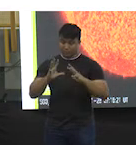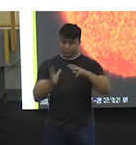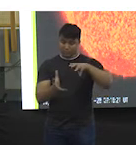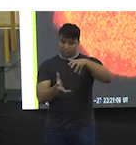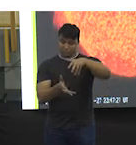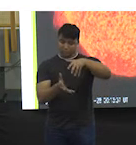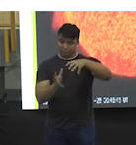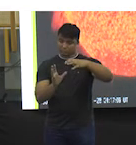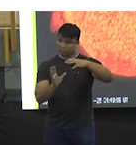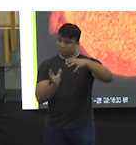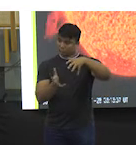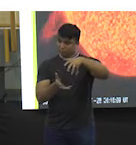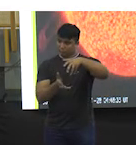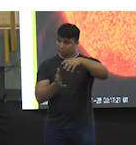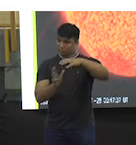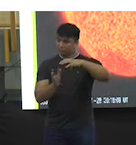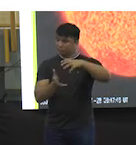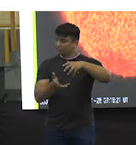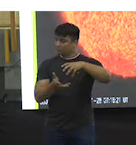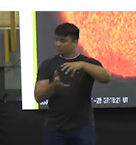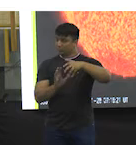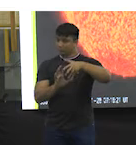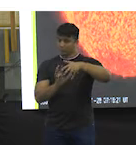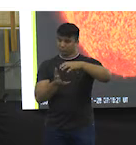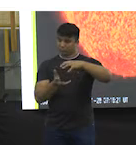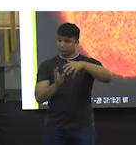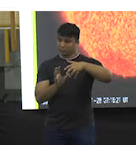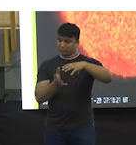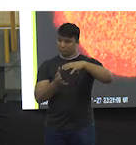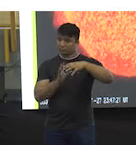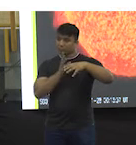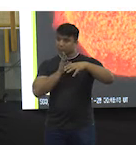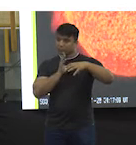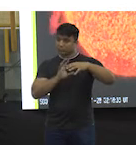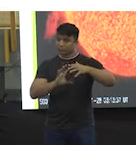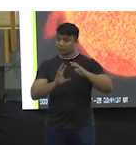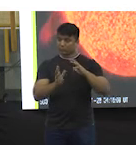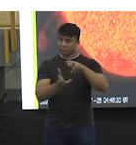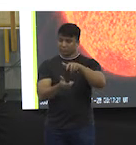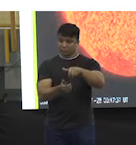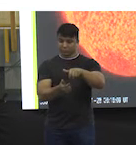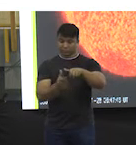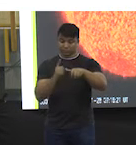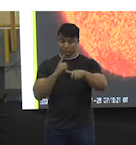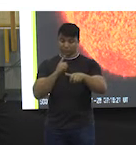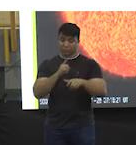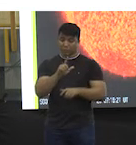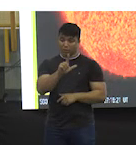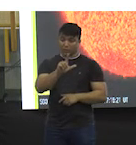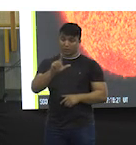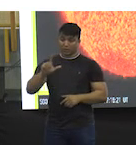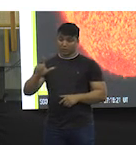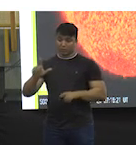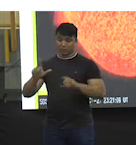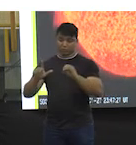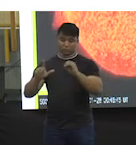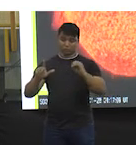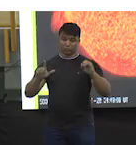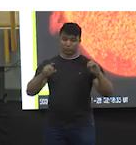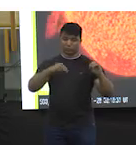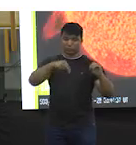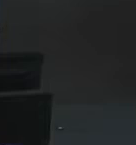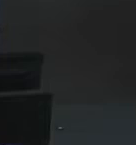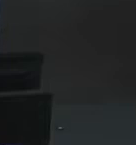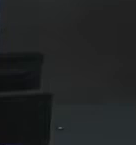forma inclinada. Quando a gente se refere a leste, oeste,